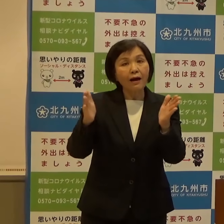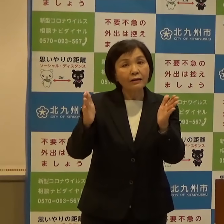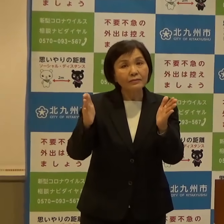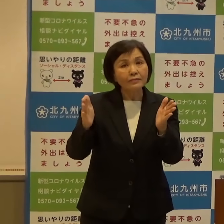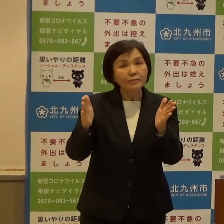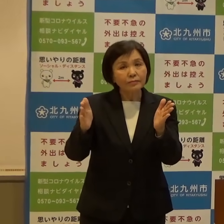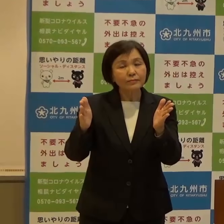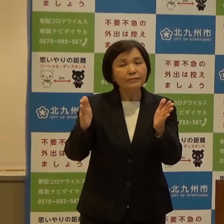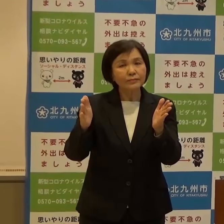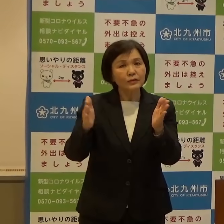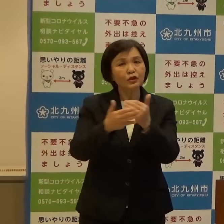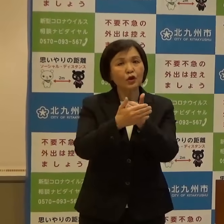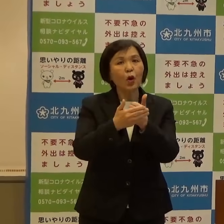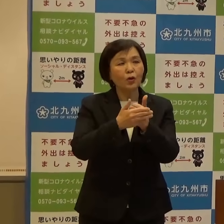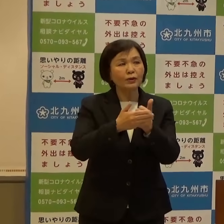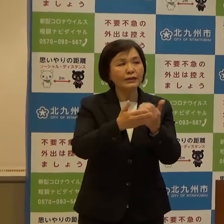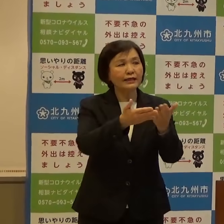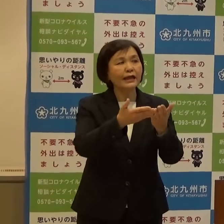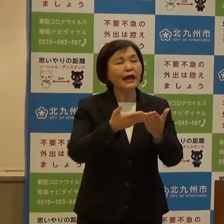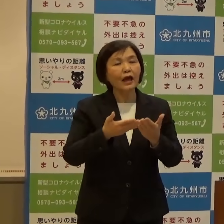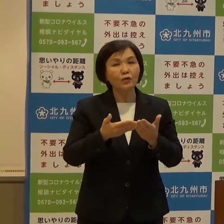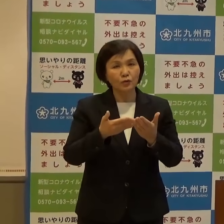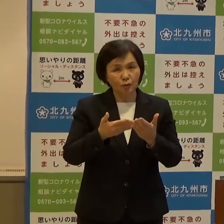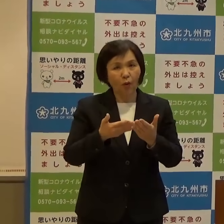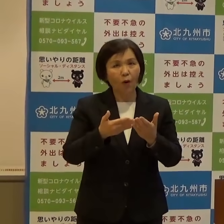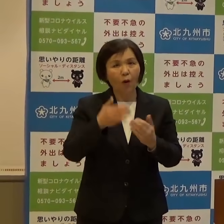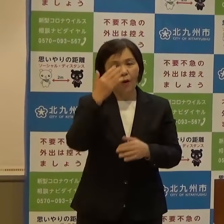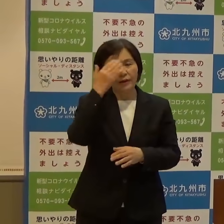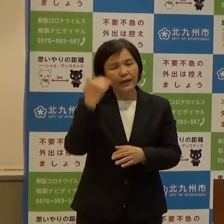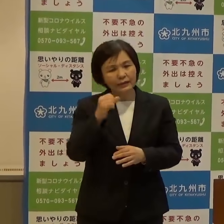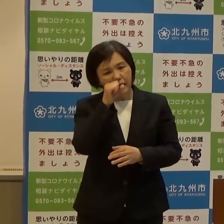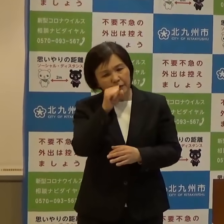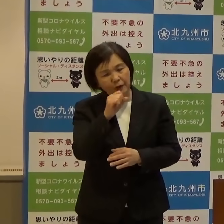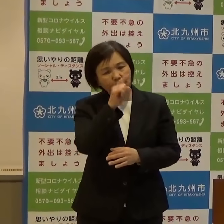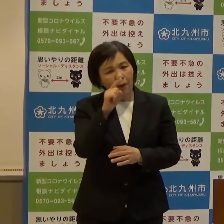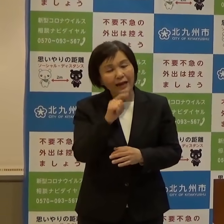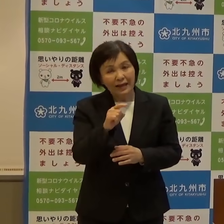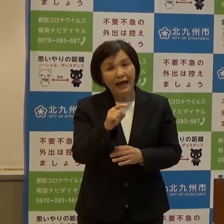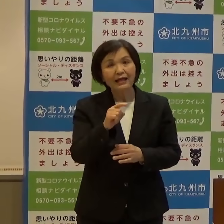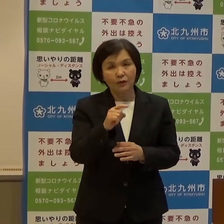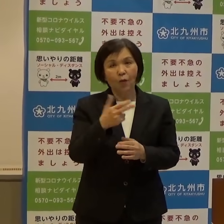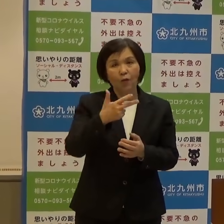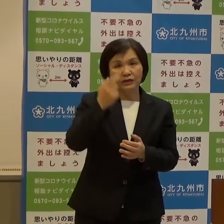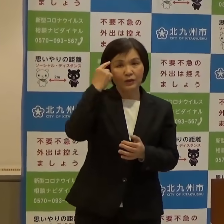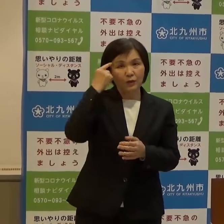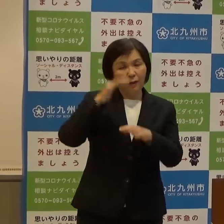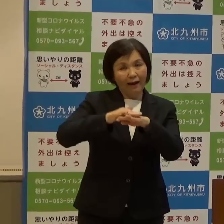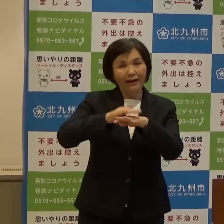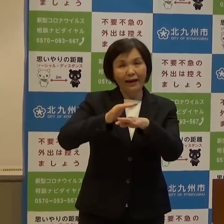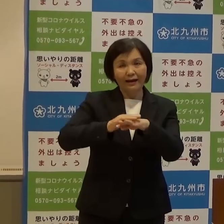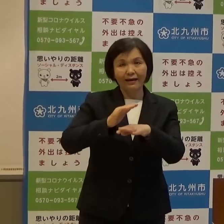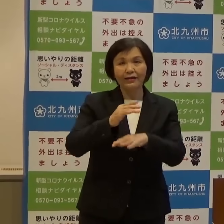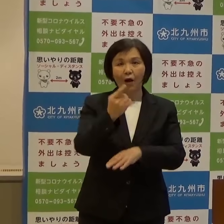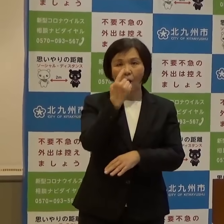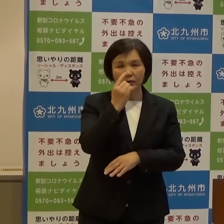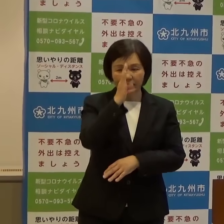間協力していただけるといいのかなというふうに市長がお考えなのか、そのあたり所感取り